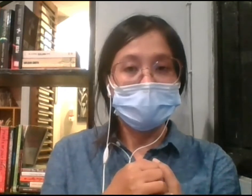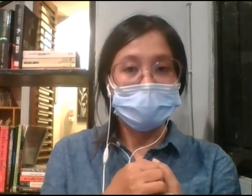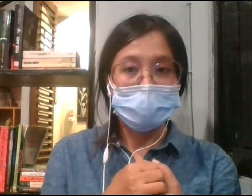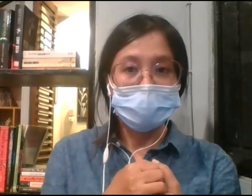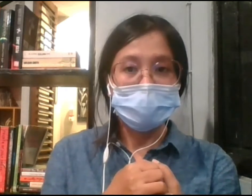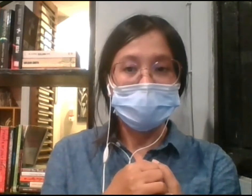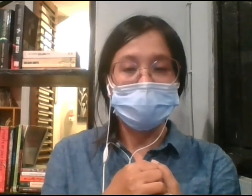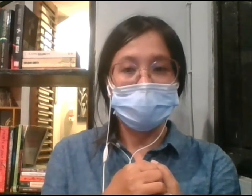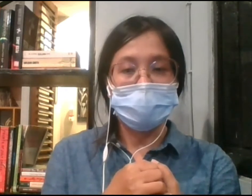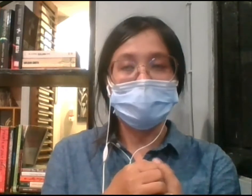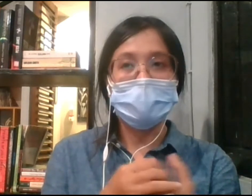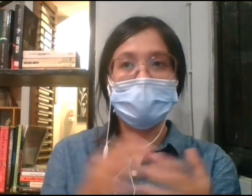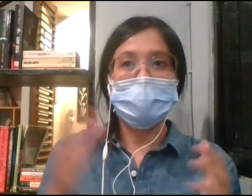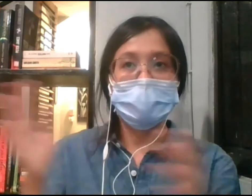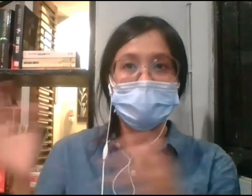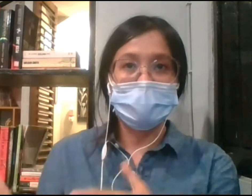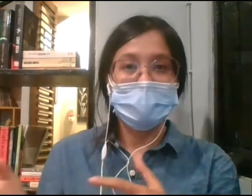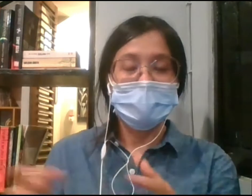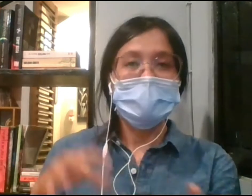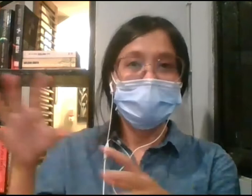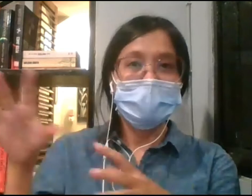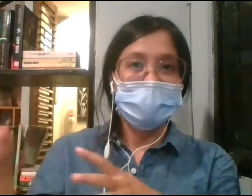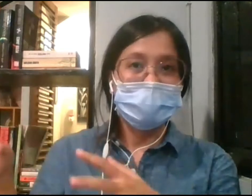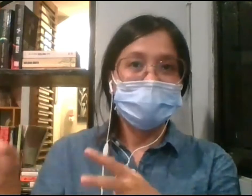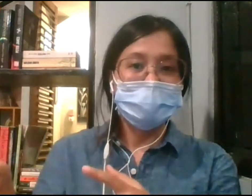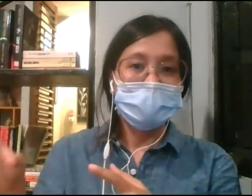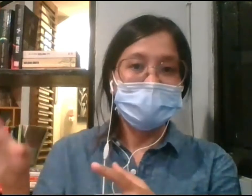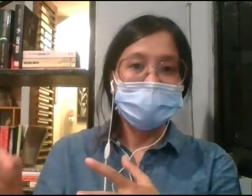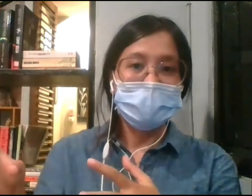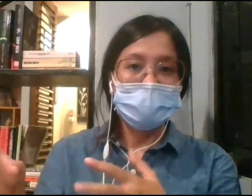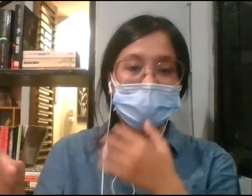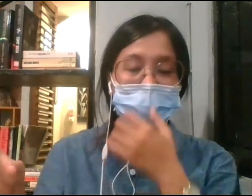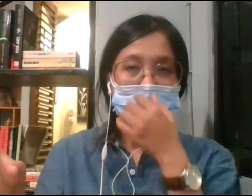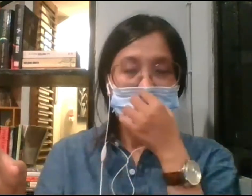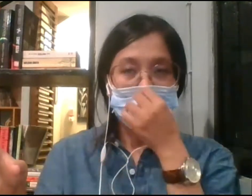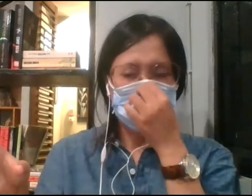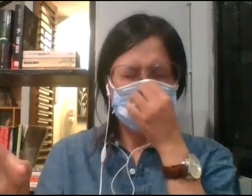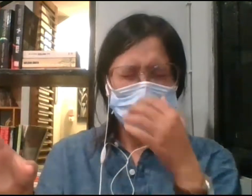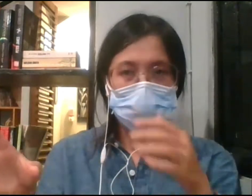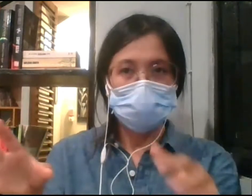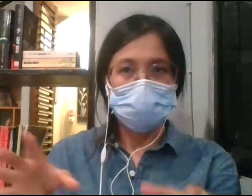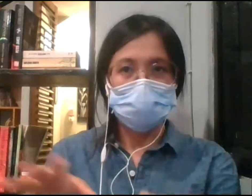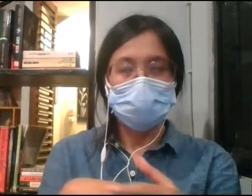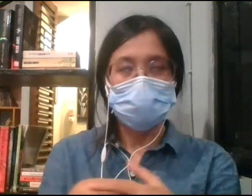Merapi meletus. Nah, tapi kalau feature human interest-nya misalnya apa, kalau